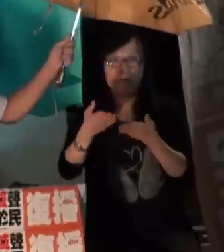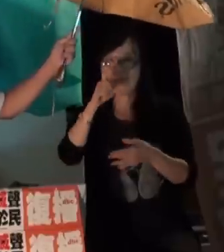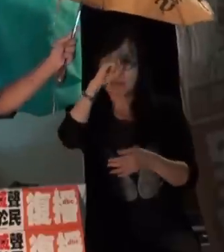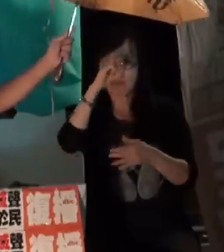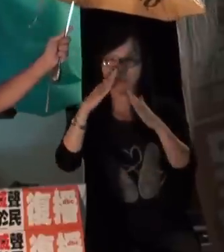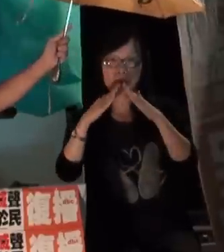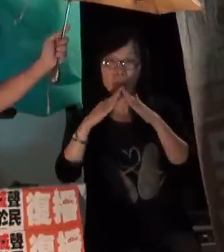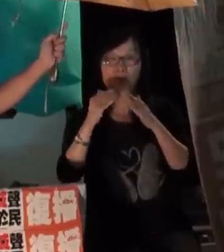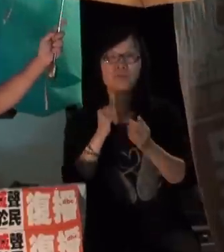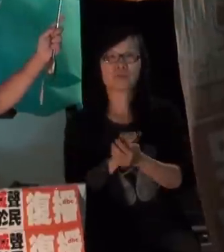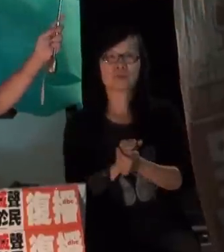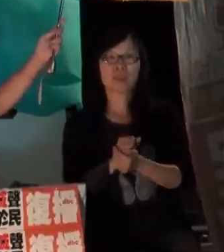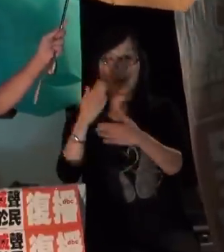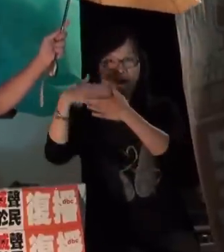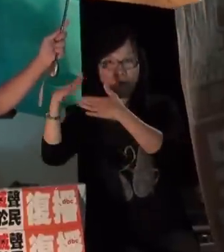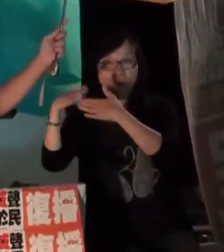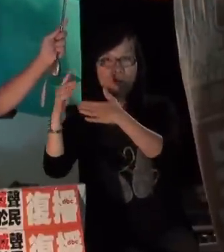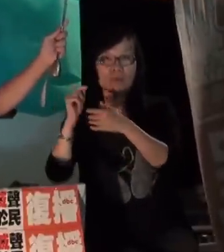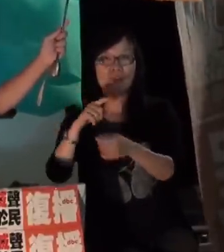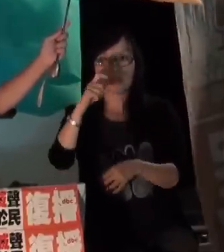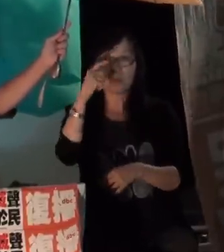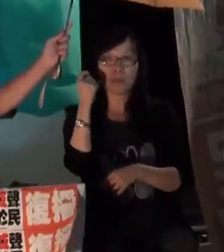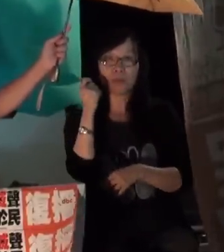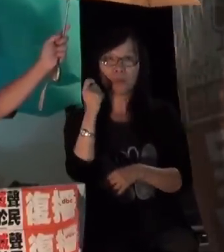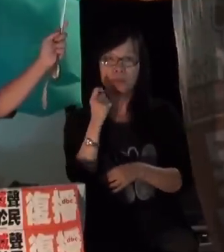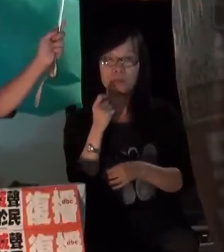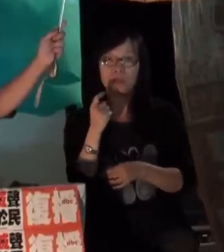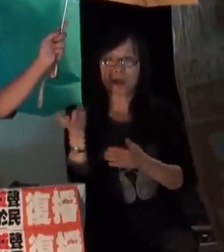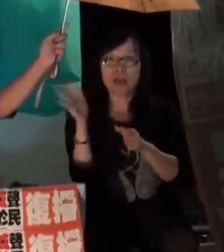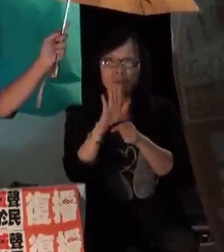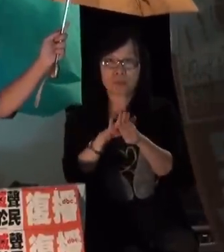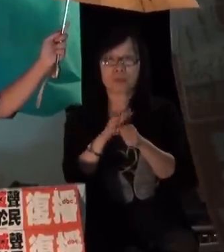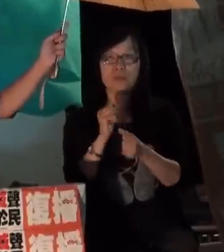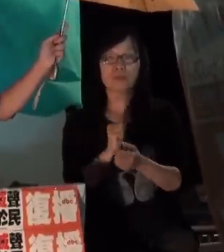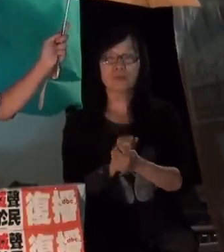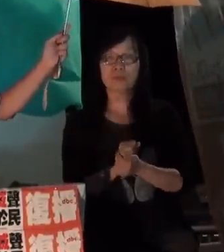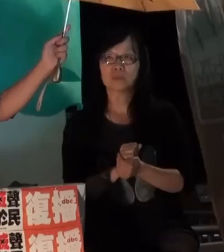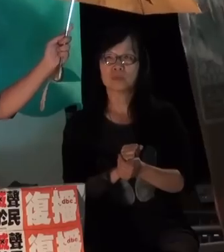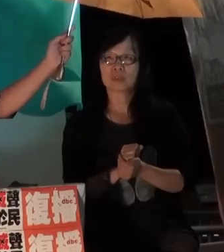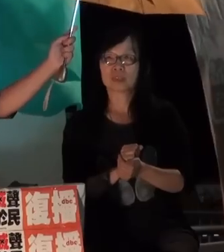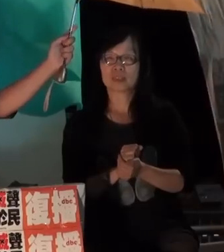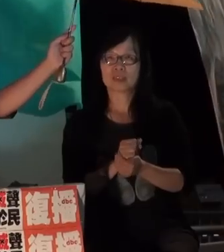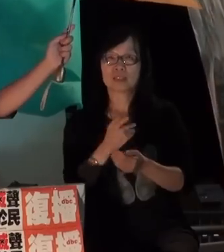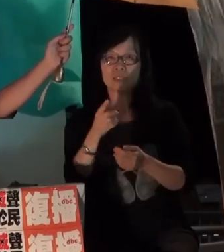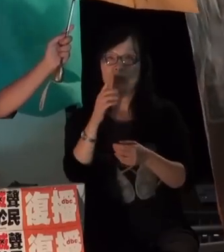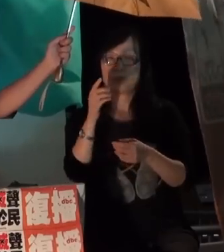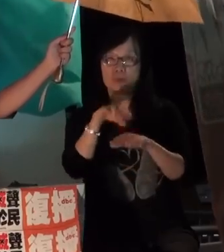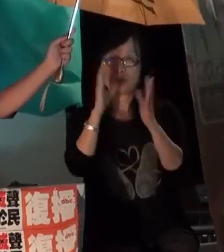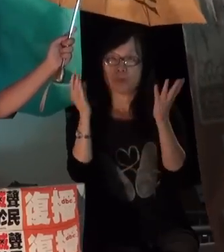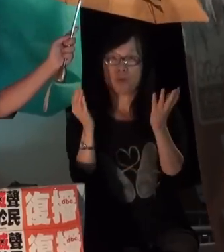就係喺外國都好興啦，即係所謂一個補償嘅嘢啦。呢個其實就係所有